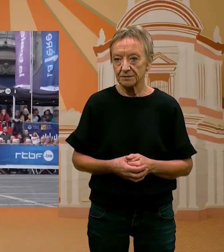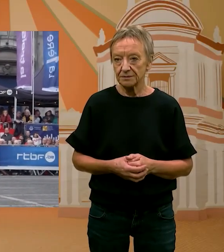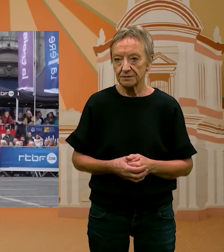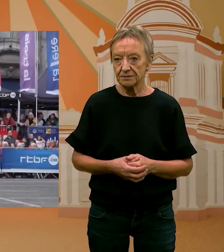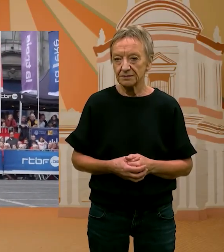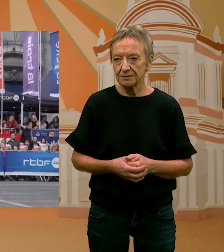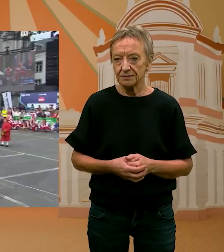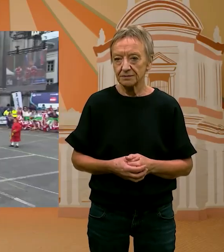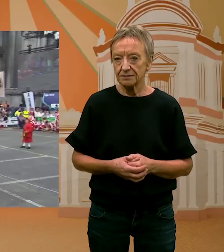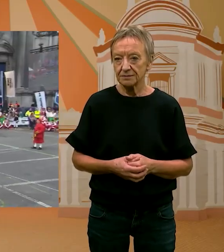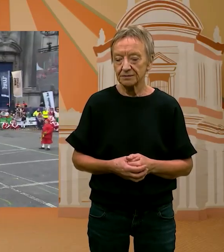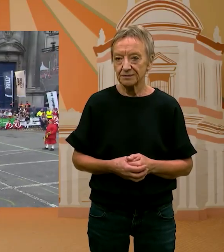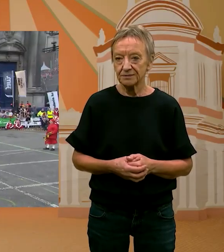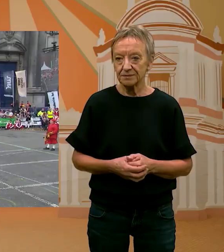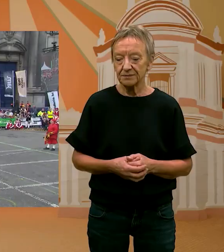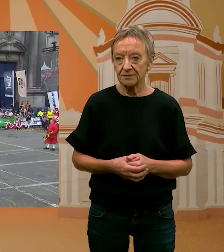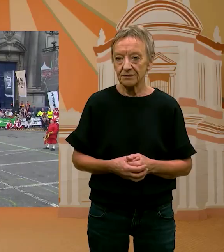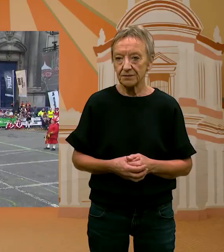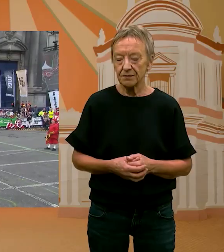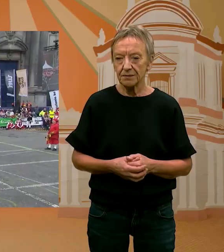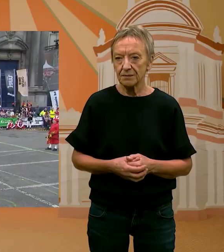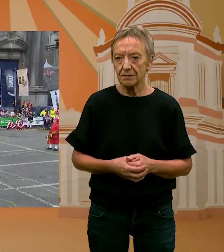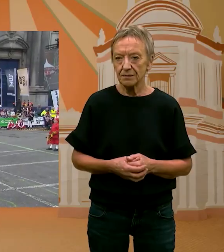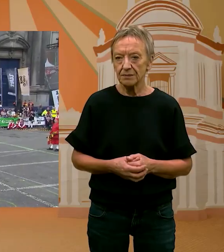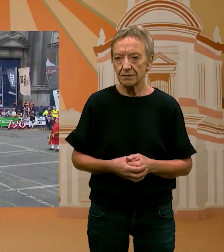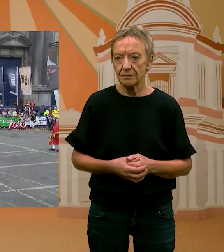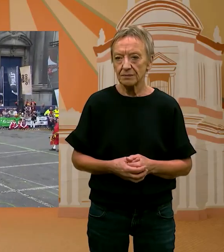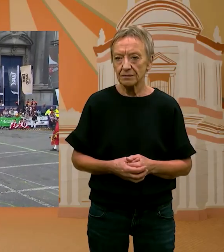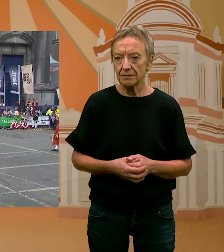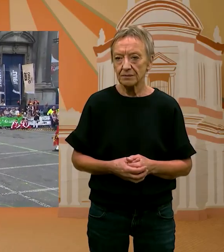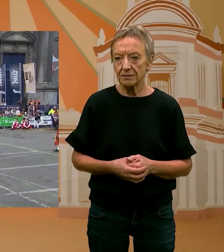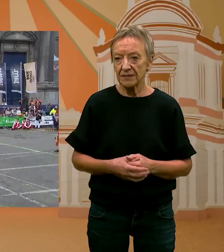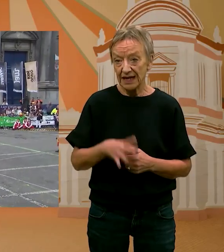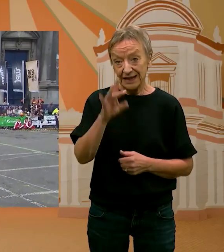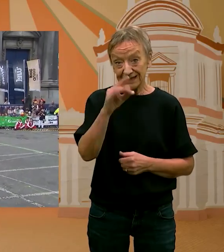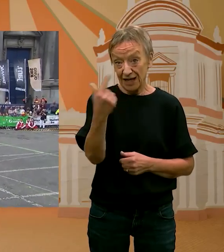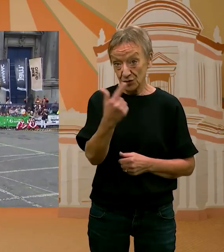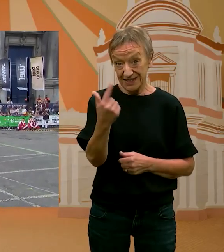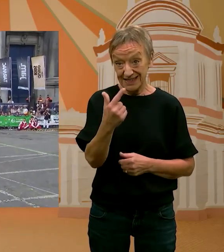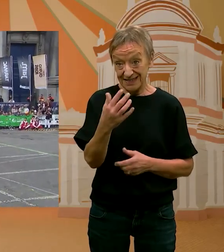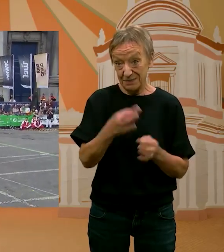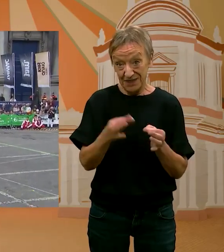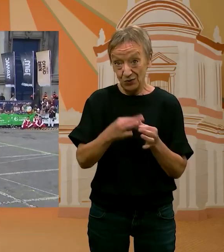dire. Évidemment, 47 minutes de joute, Alice. Ça vous parle, ça? 47 minutes de